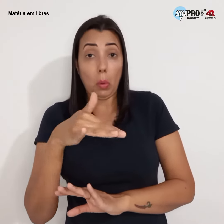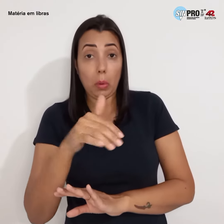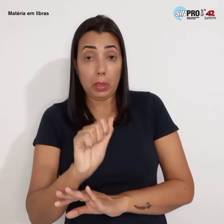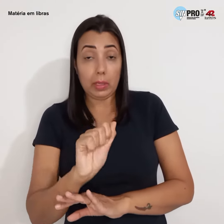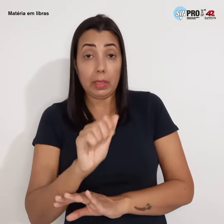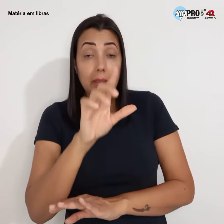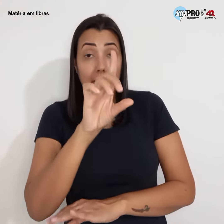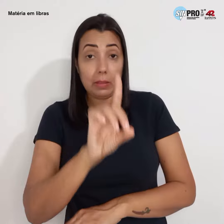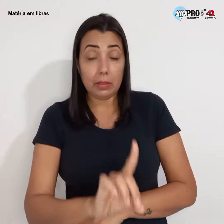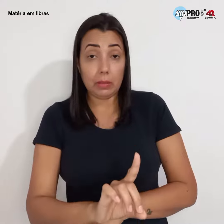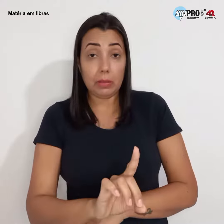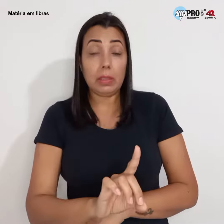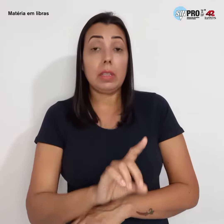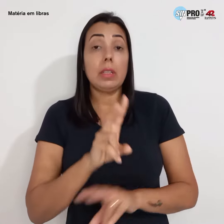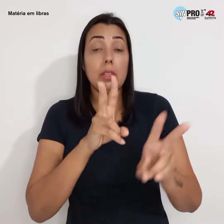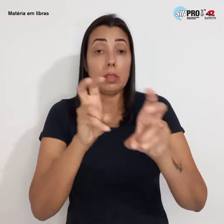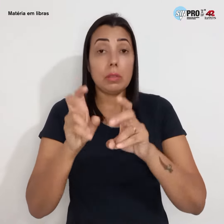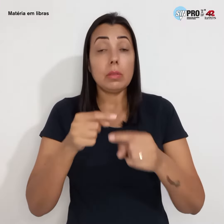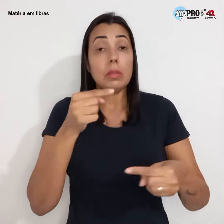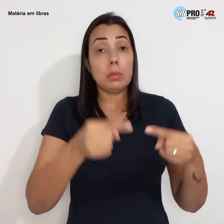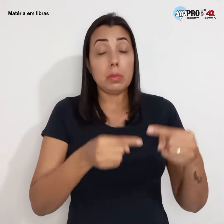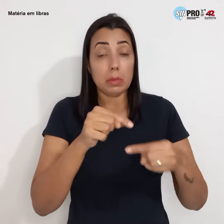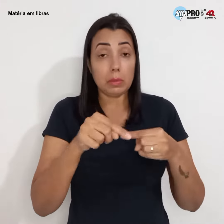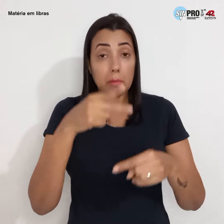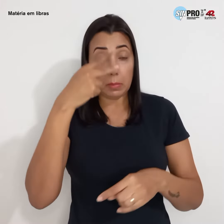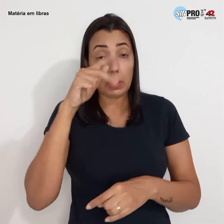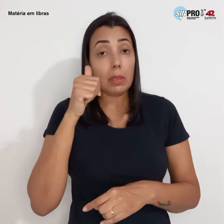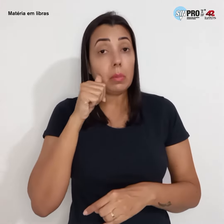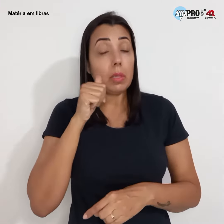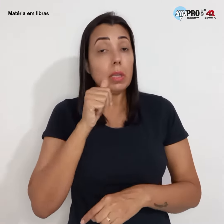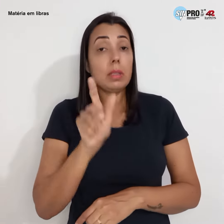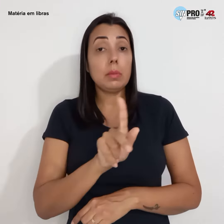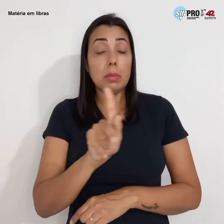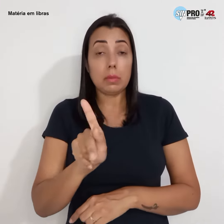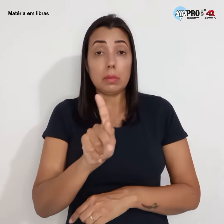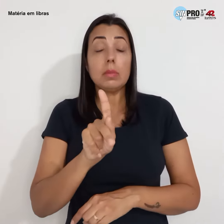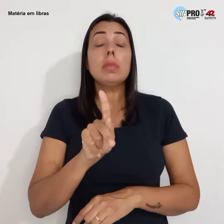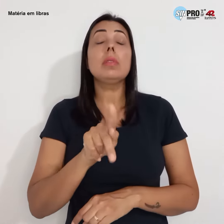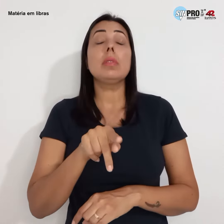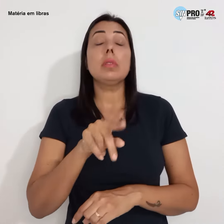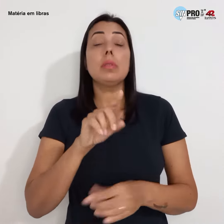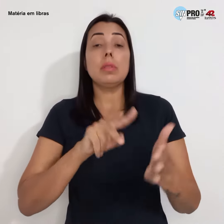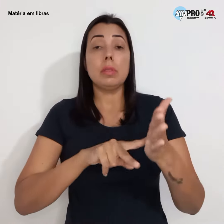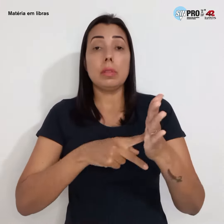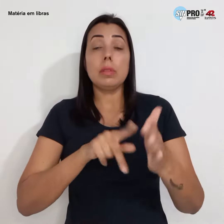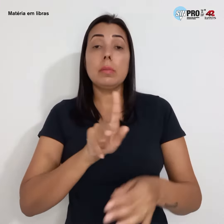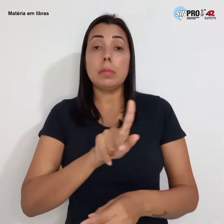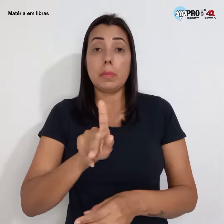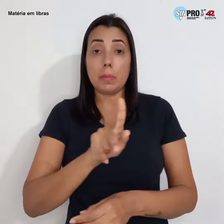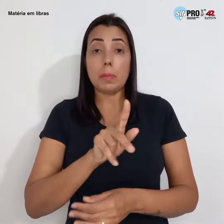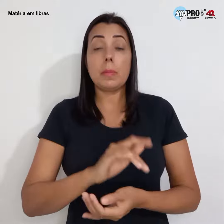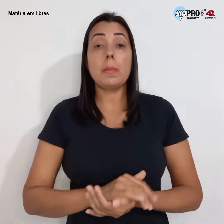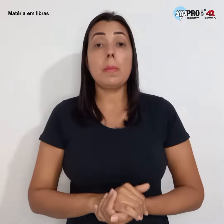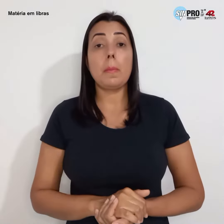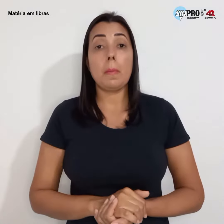Caldeira, da Diretoria de Assuntos e Políticas para Mulheres Educadoras do SimproDF. Políticas Educadoras Comentou Educadoras